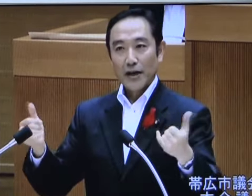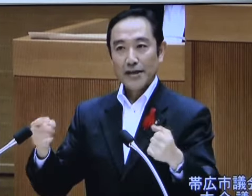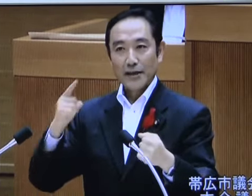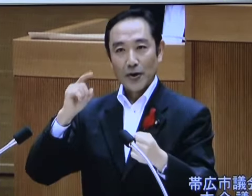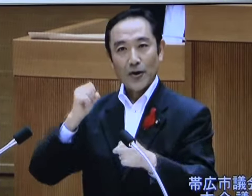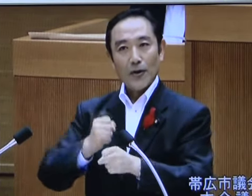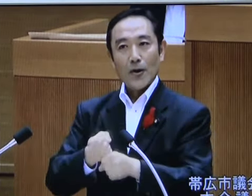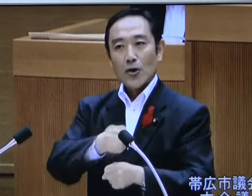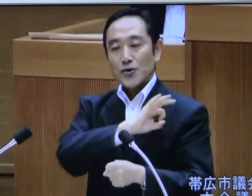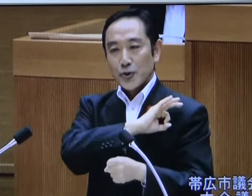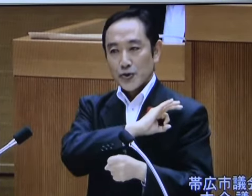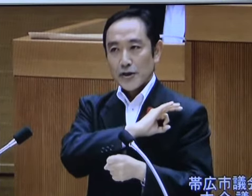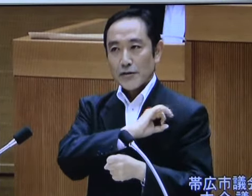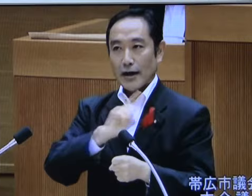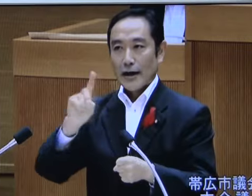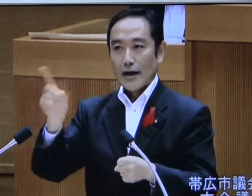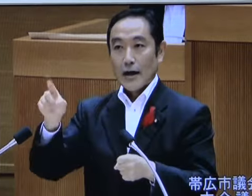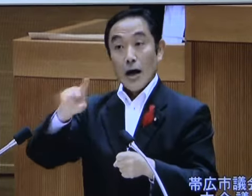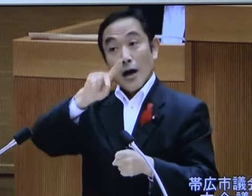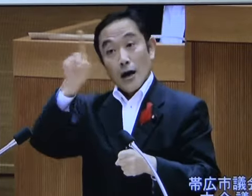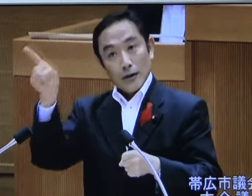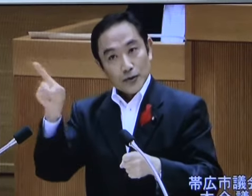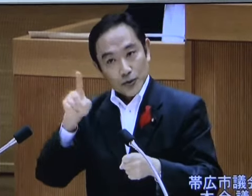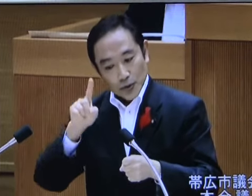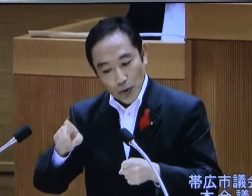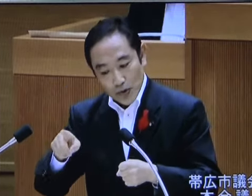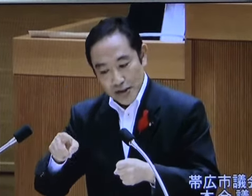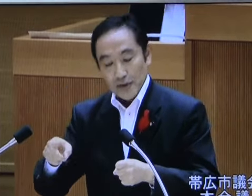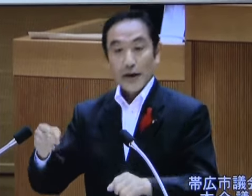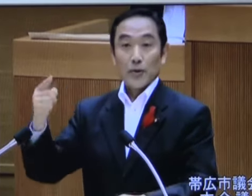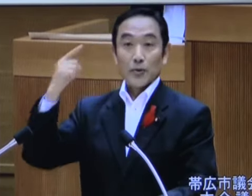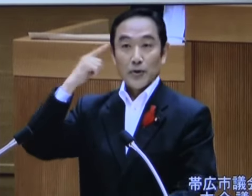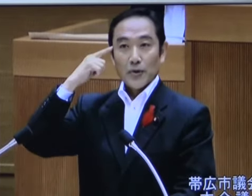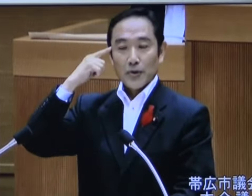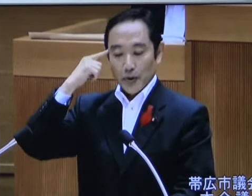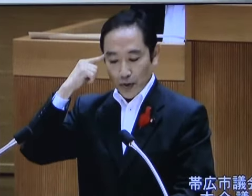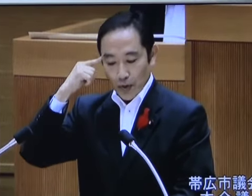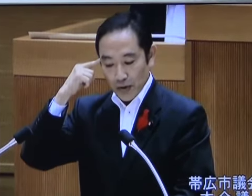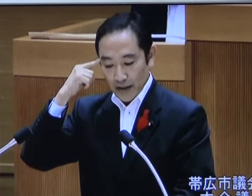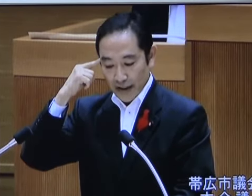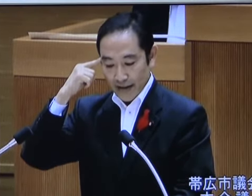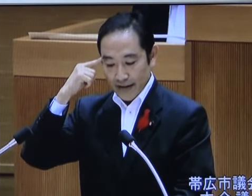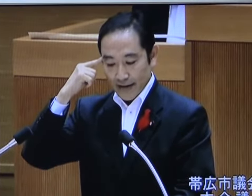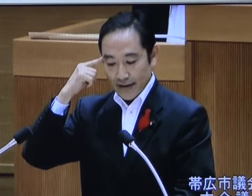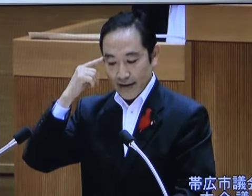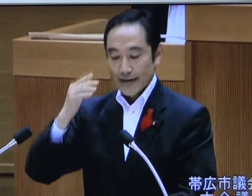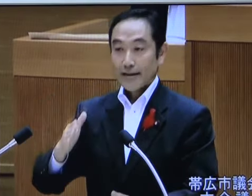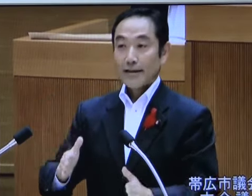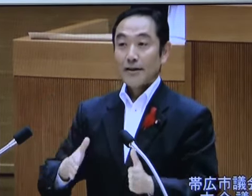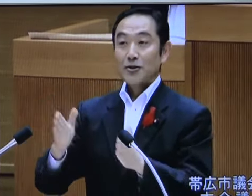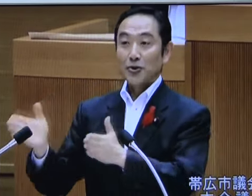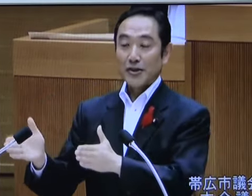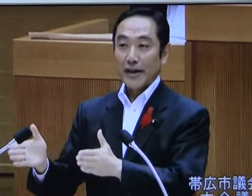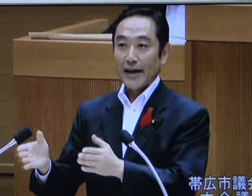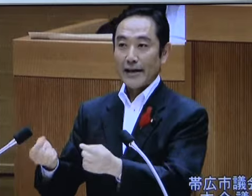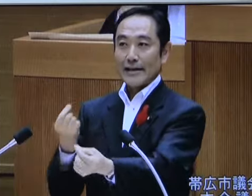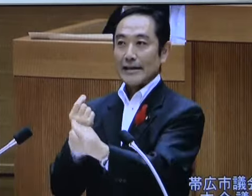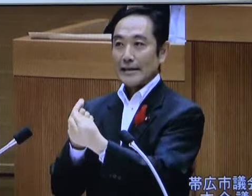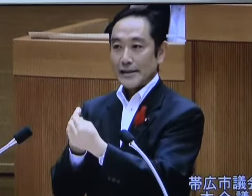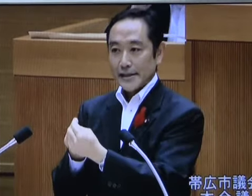者の職員はどうしたのだろうと思うわけです。そして近